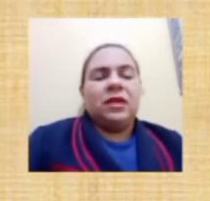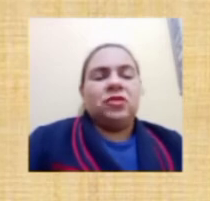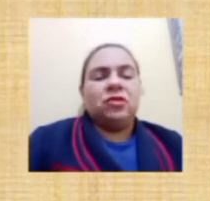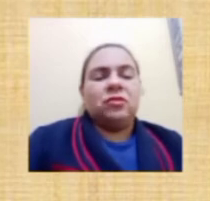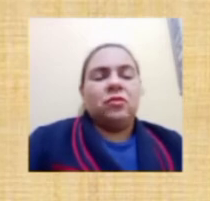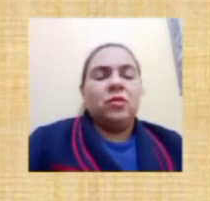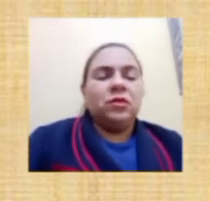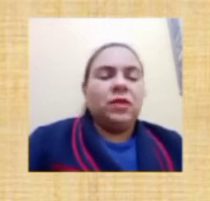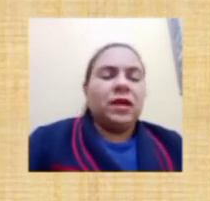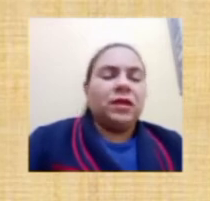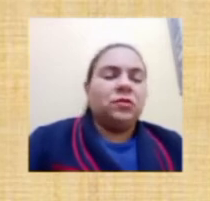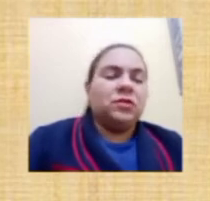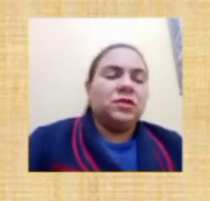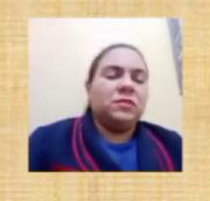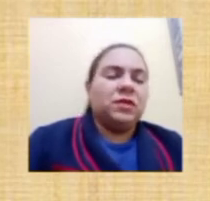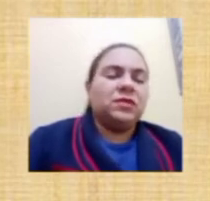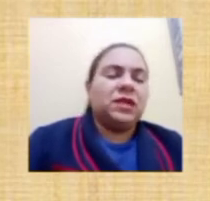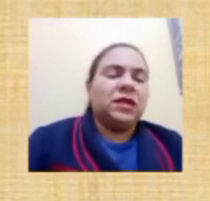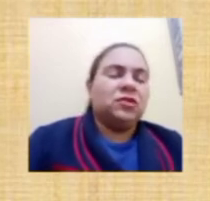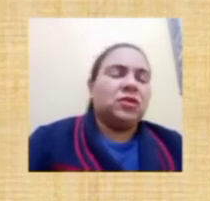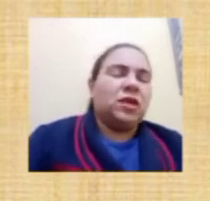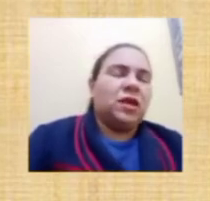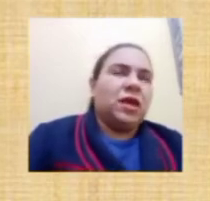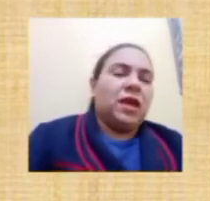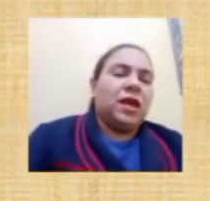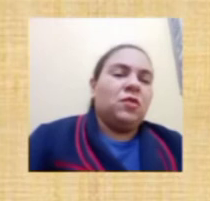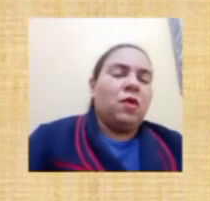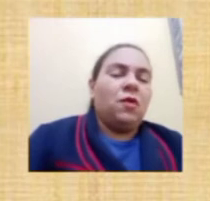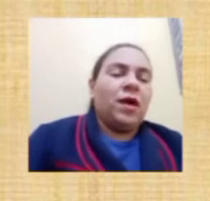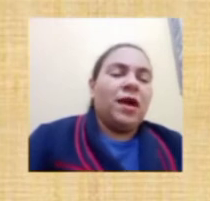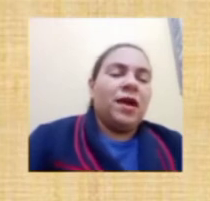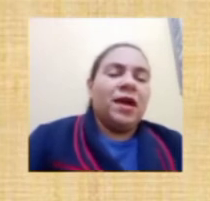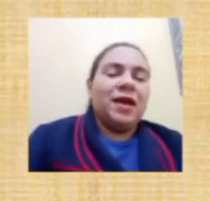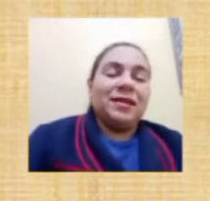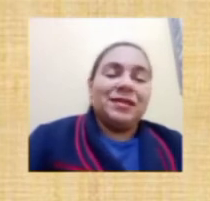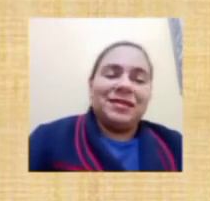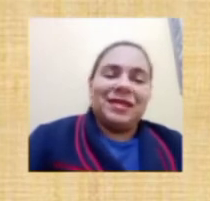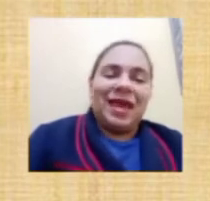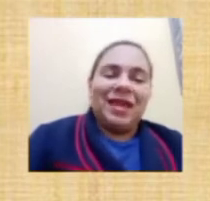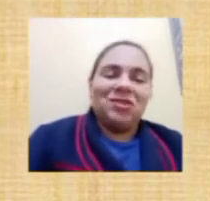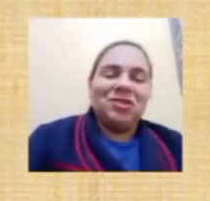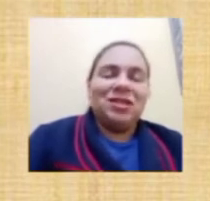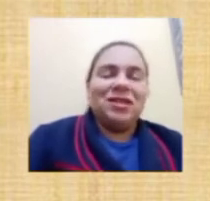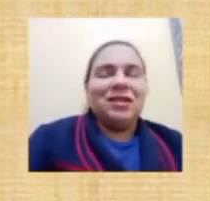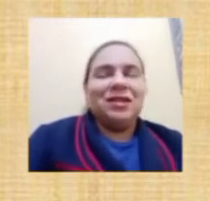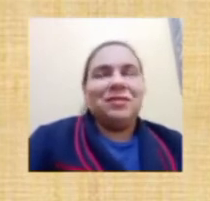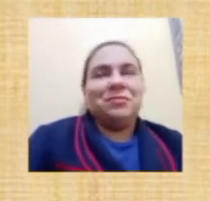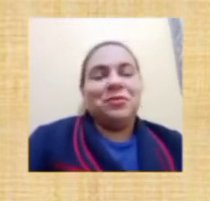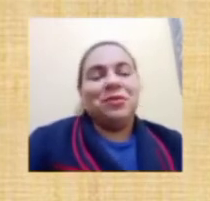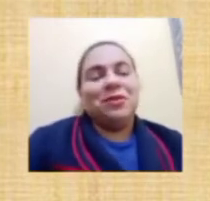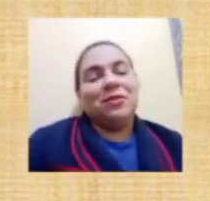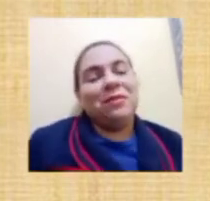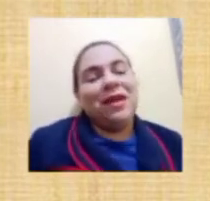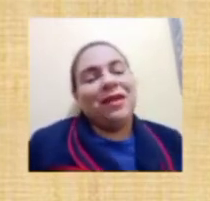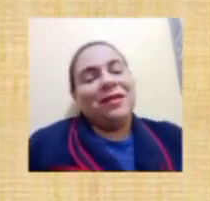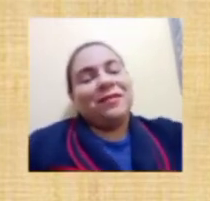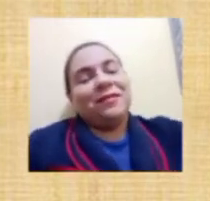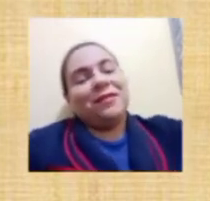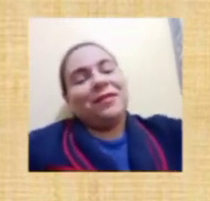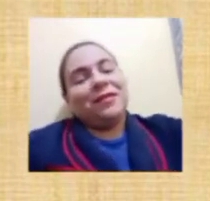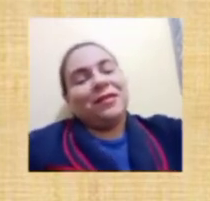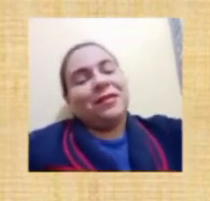Menos 15, mais 1, igual a menos 7. Igual agora